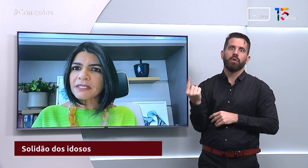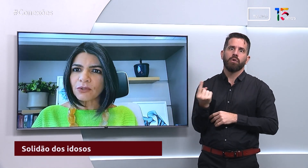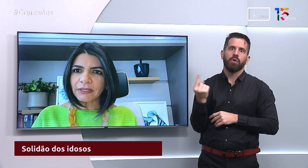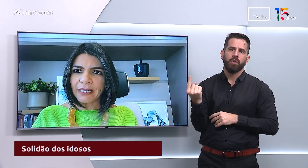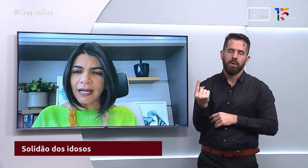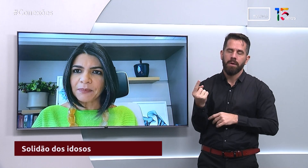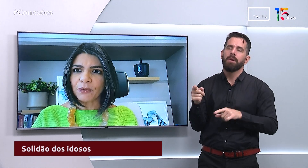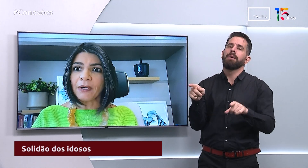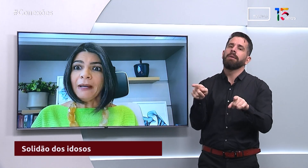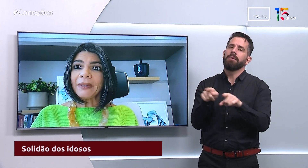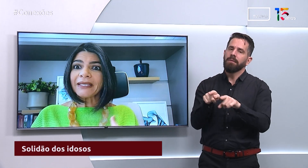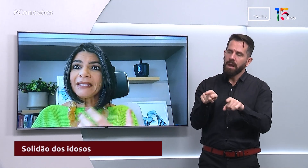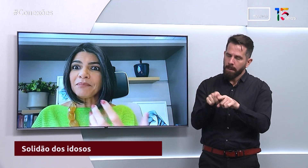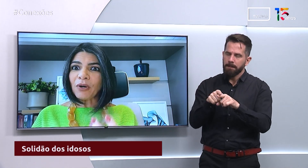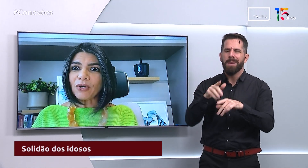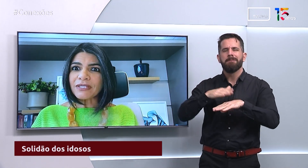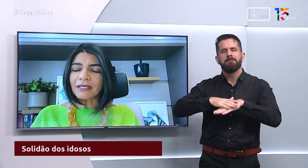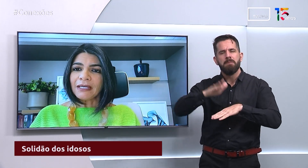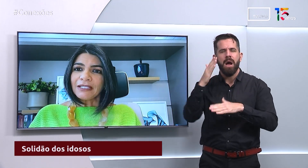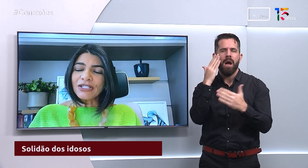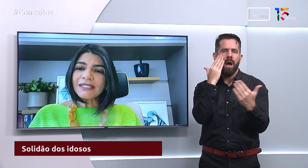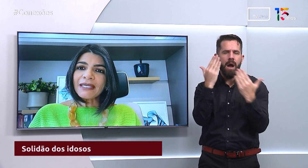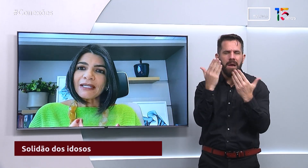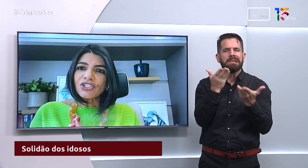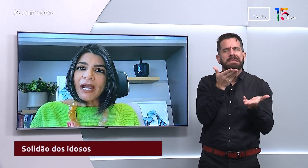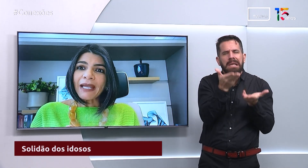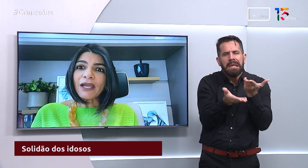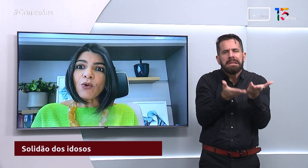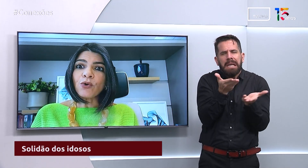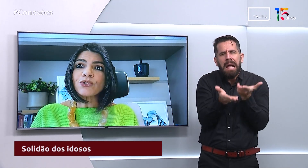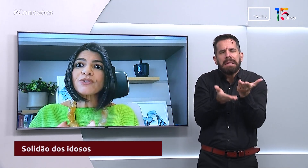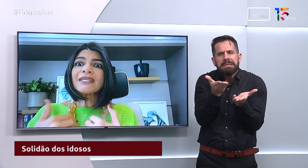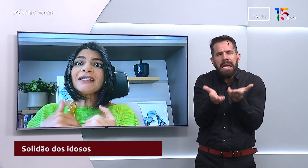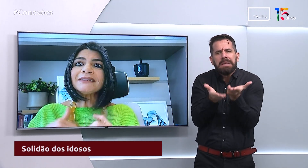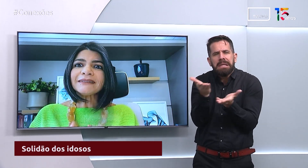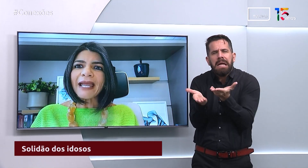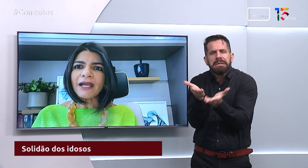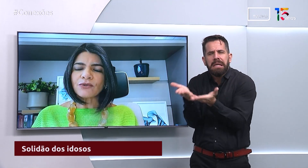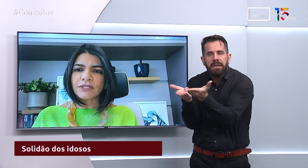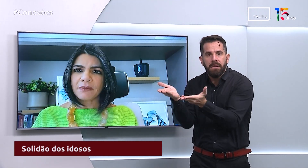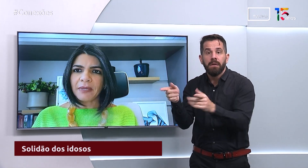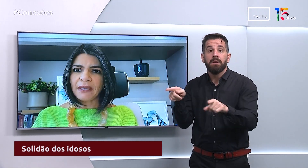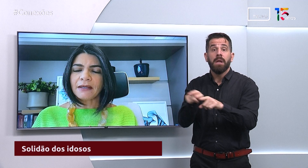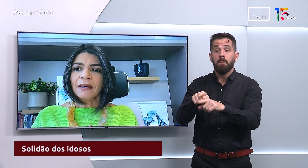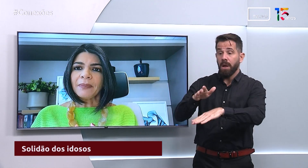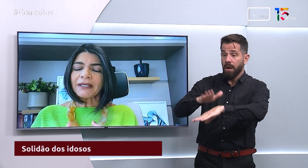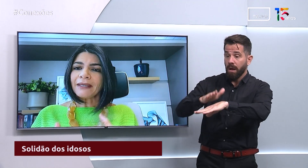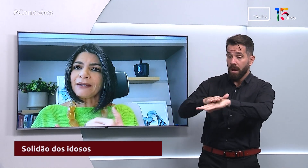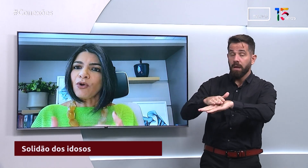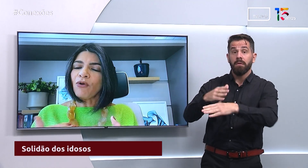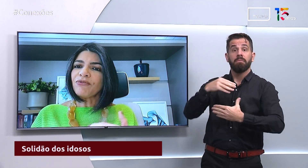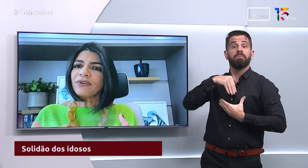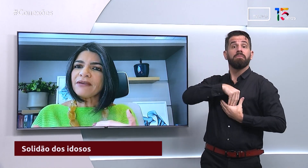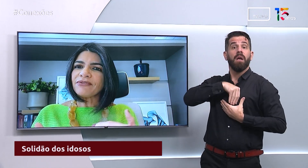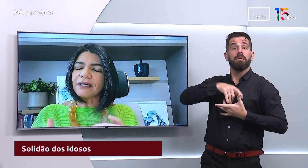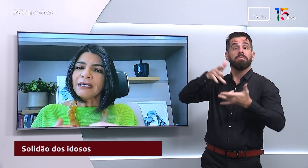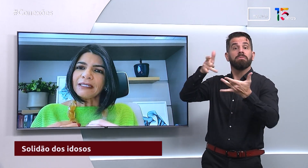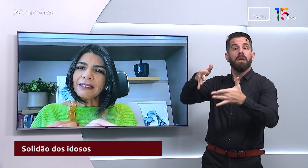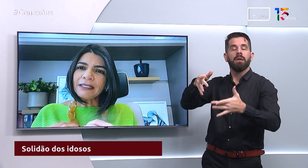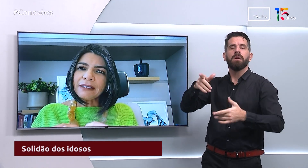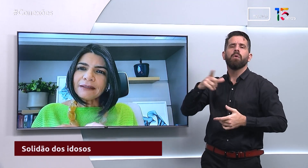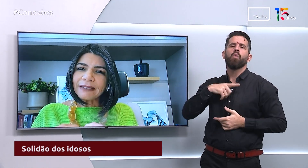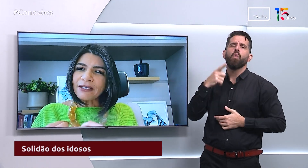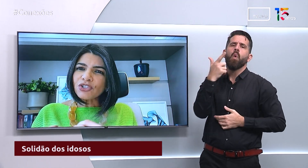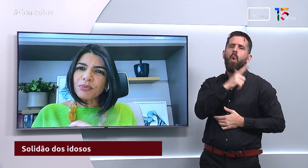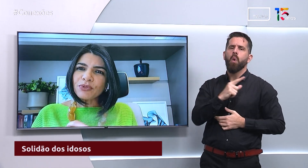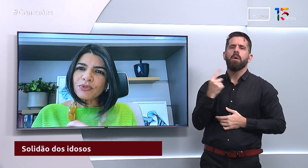também psicoterápico, para que ele possa desencadear recursos internos também, para que ele conviva